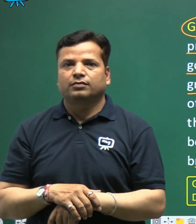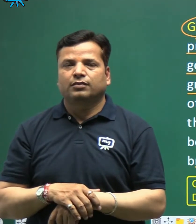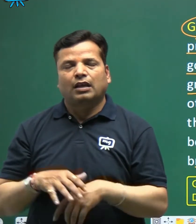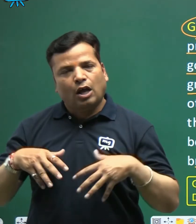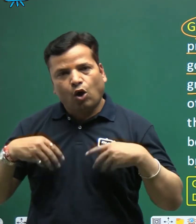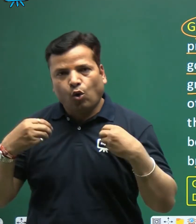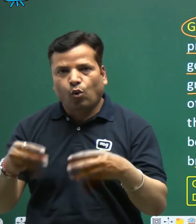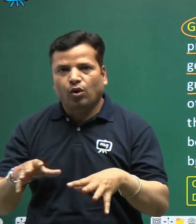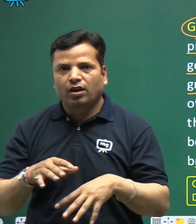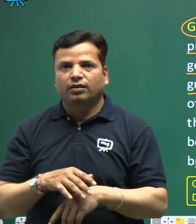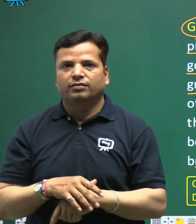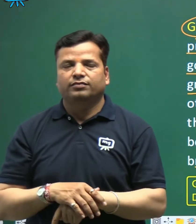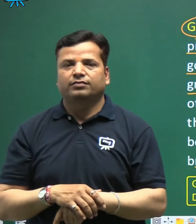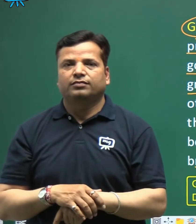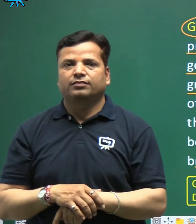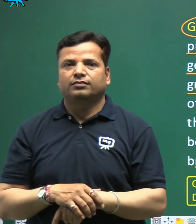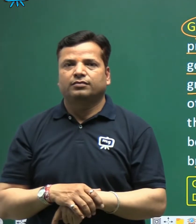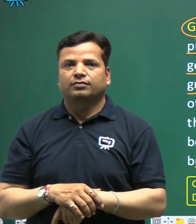खोना,